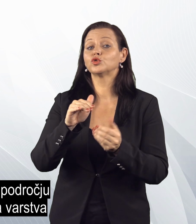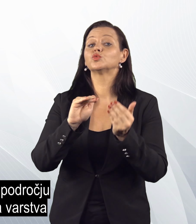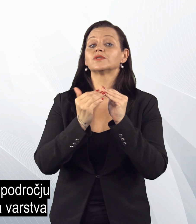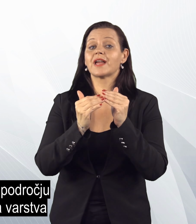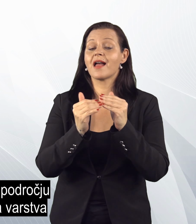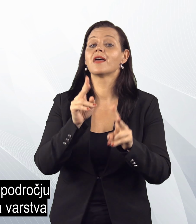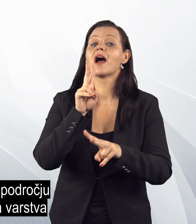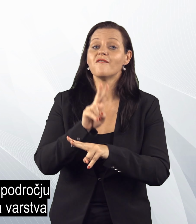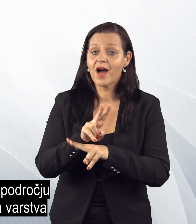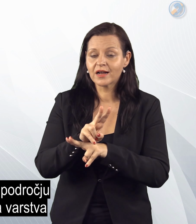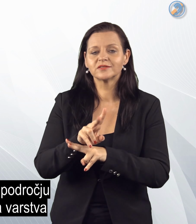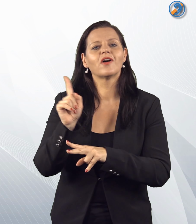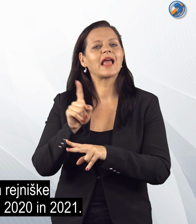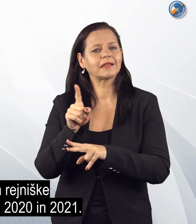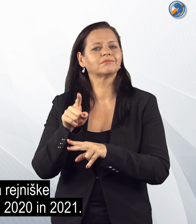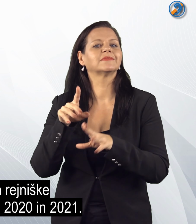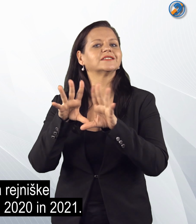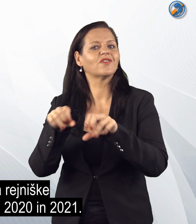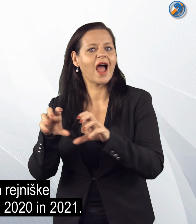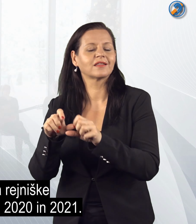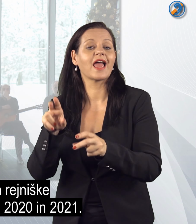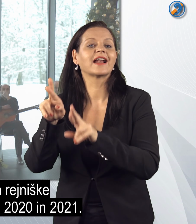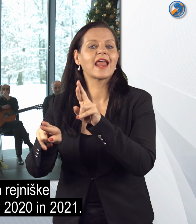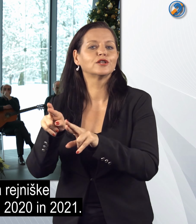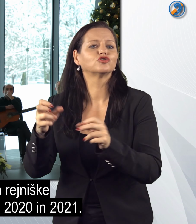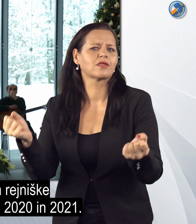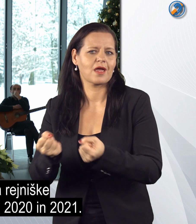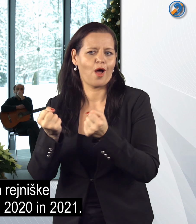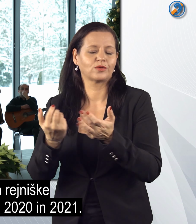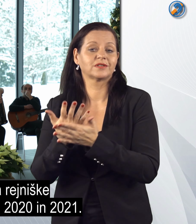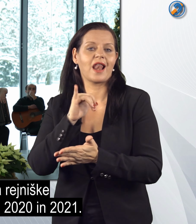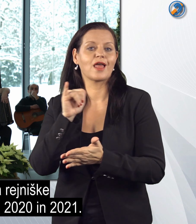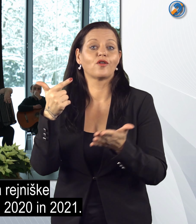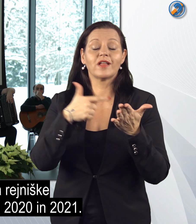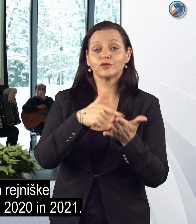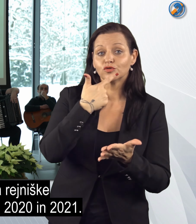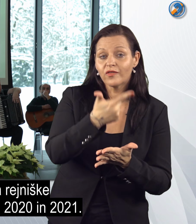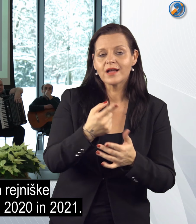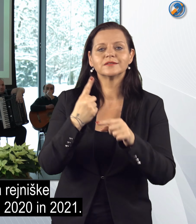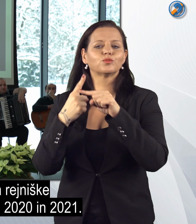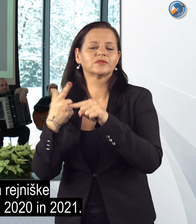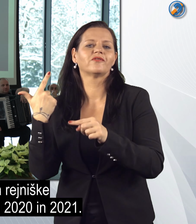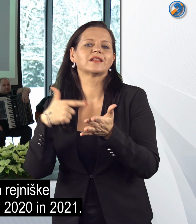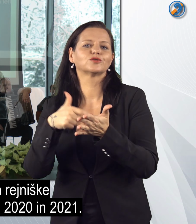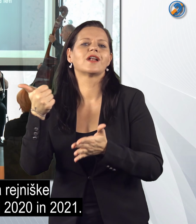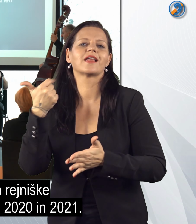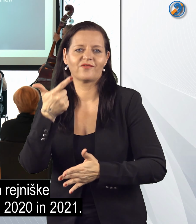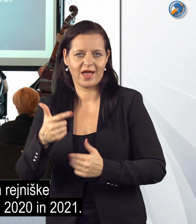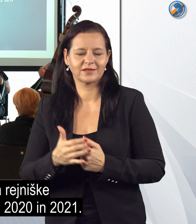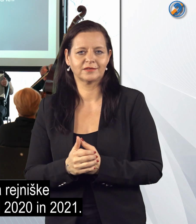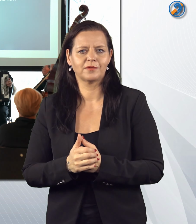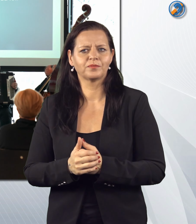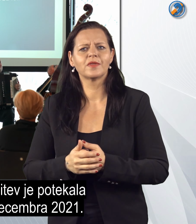in izvajanja rejniške dejavnosti za leti 2020 in 2021.